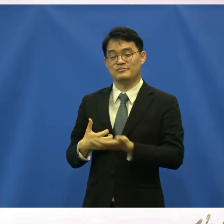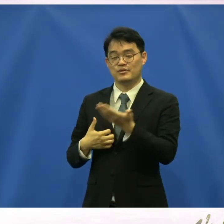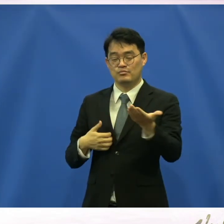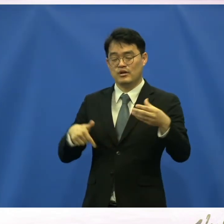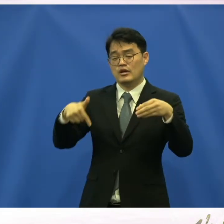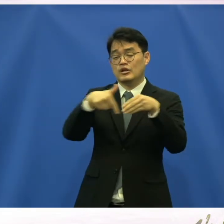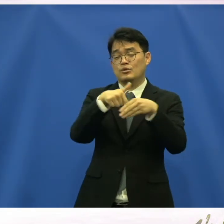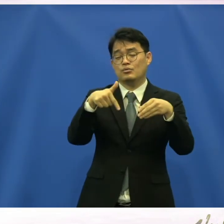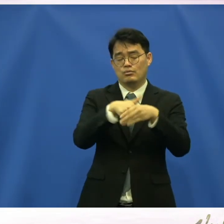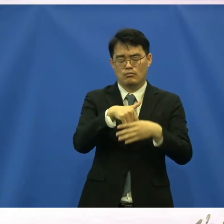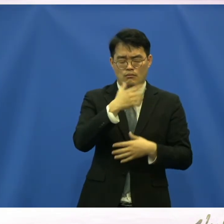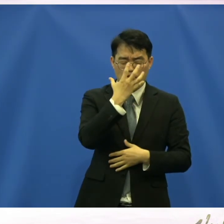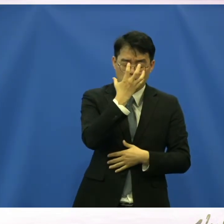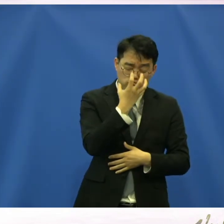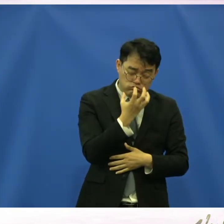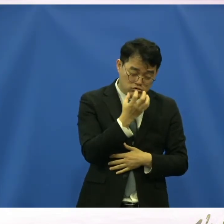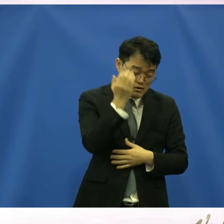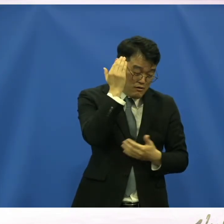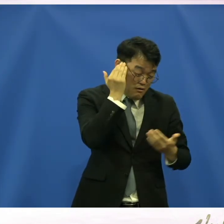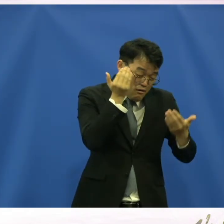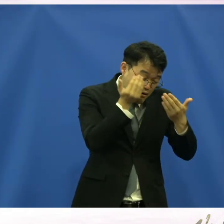않아요.